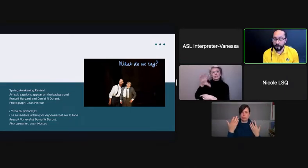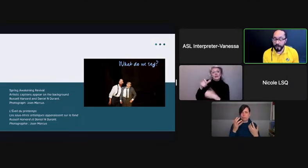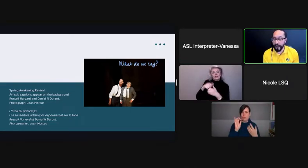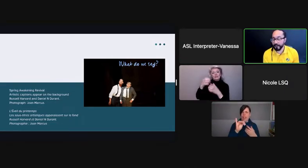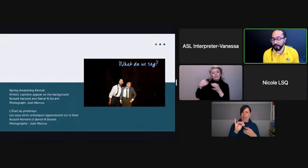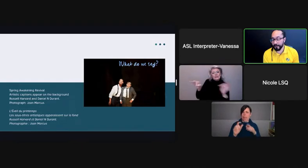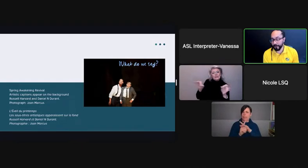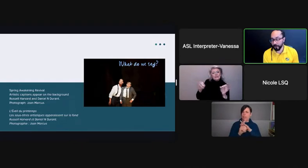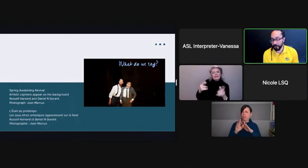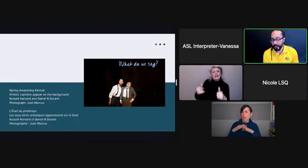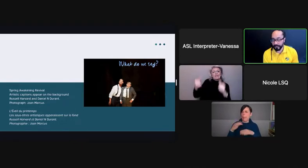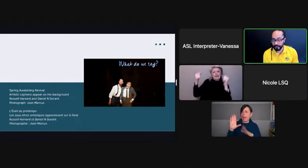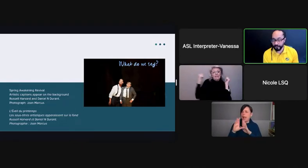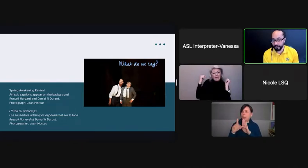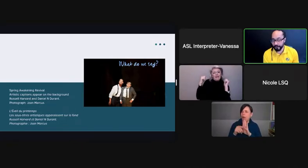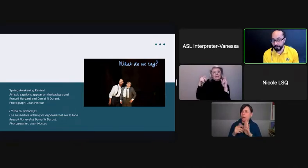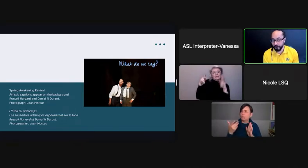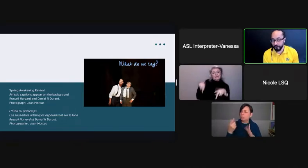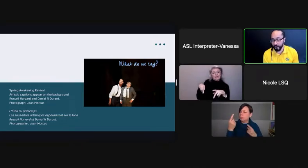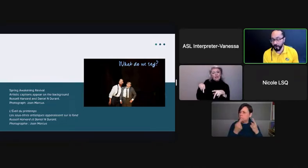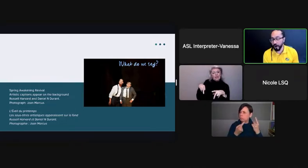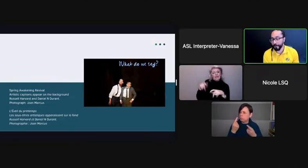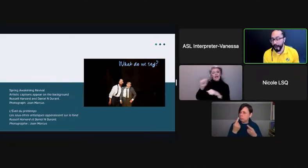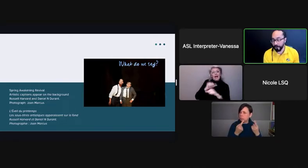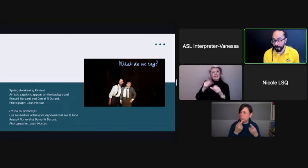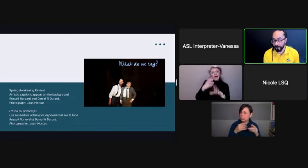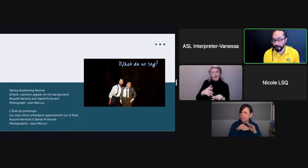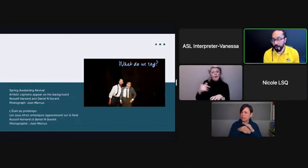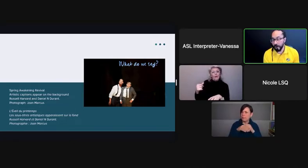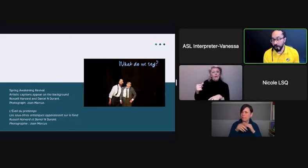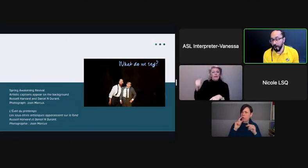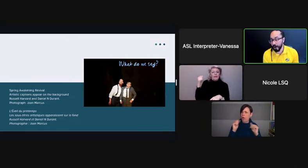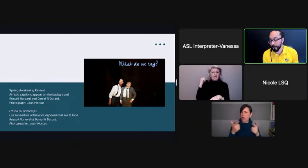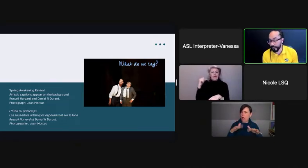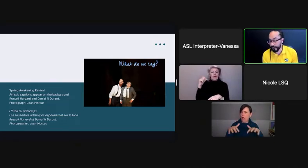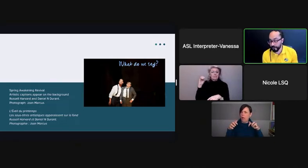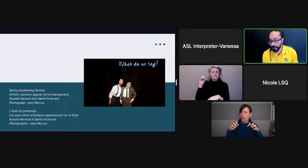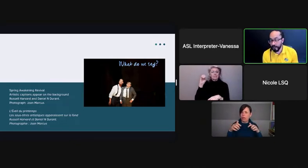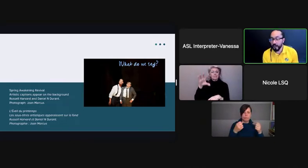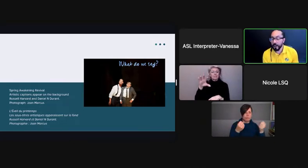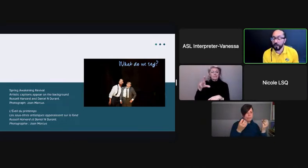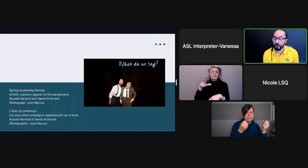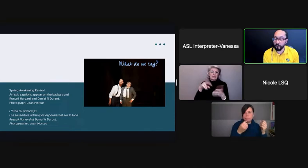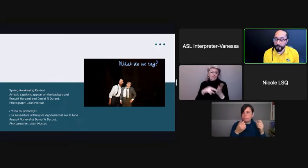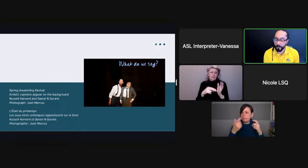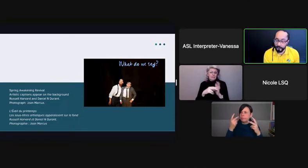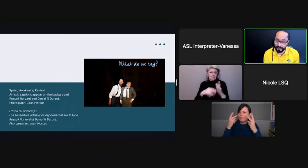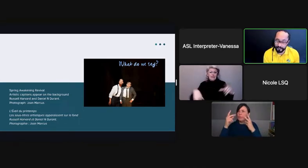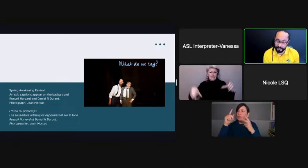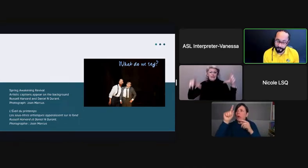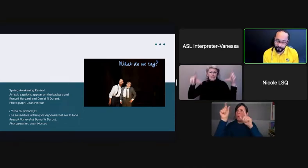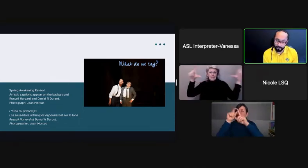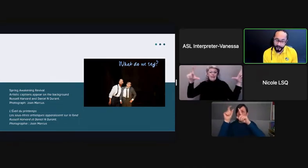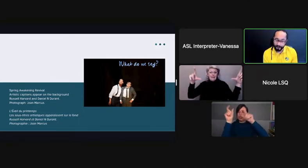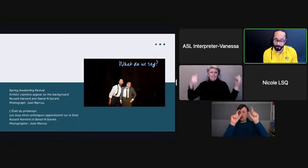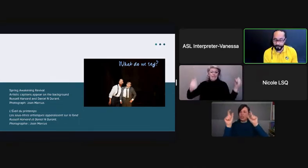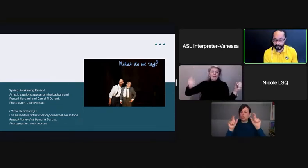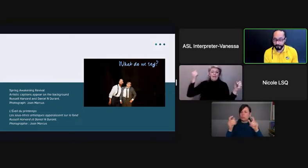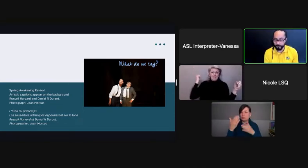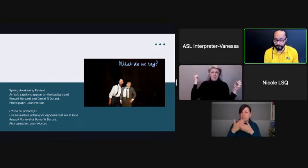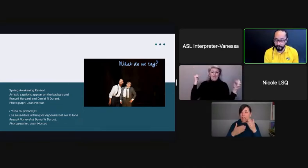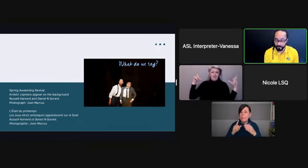derrière les acteurs. Autrement dit, sur un écran arrière, on